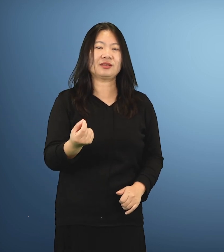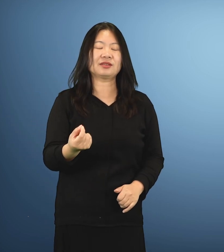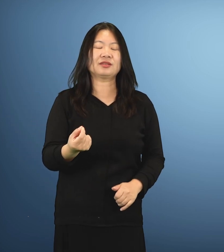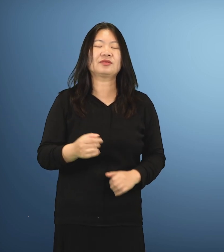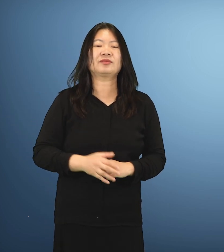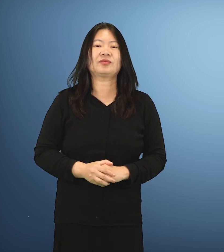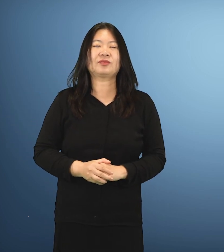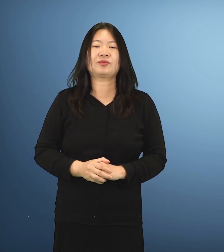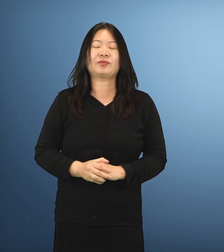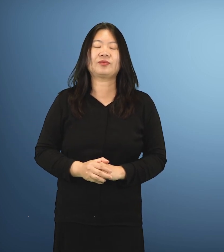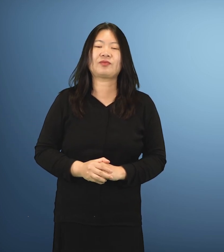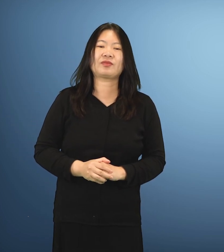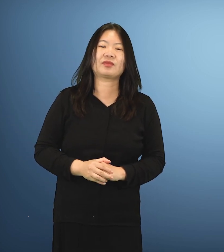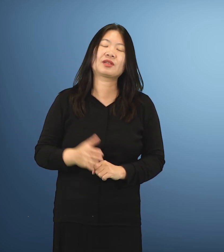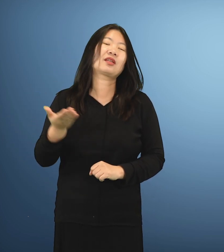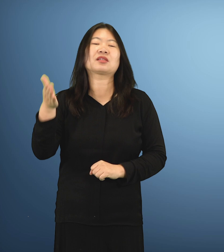그런데